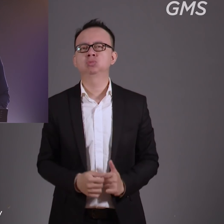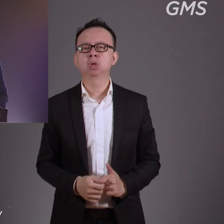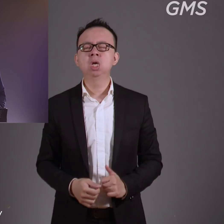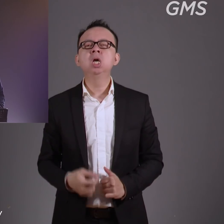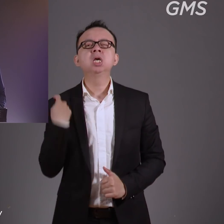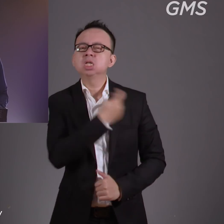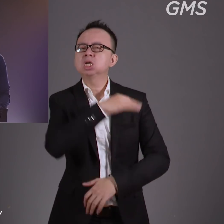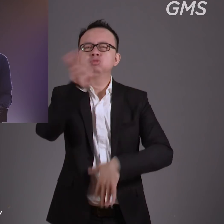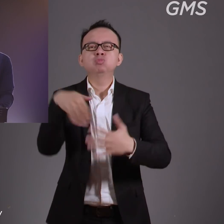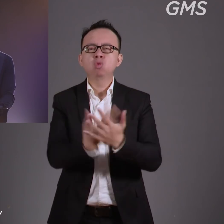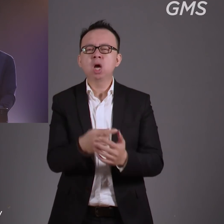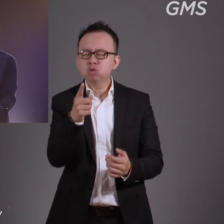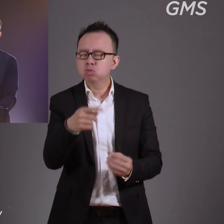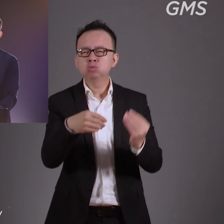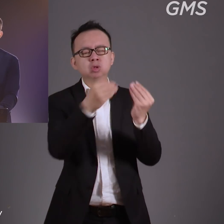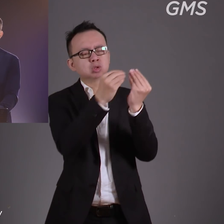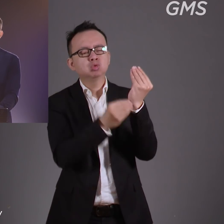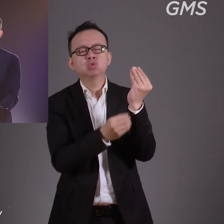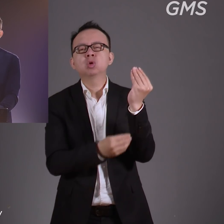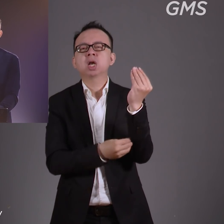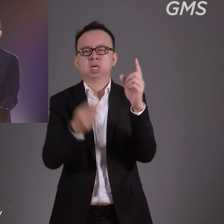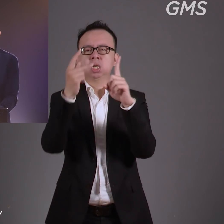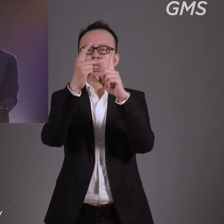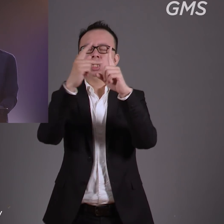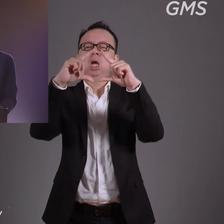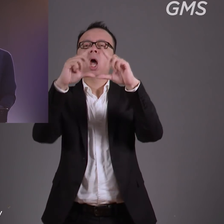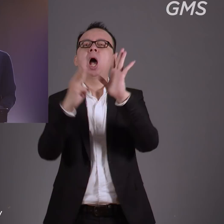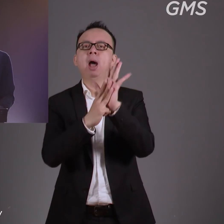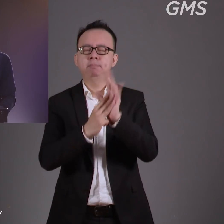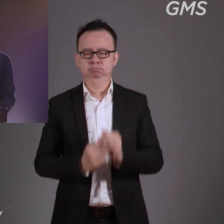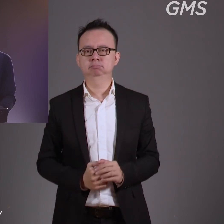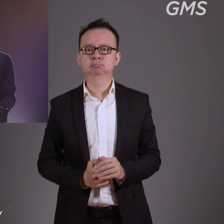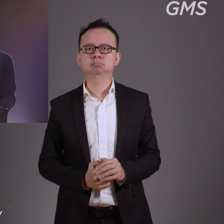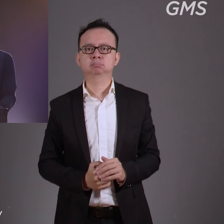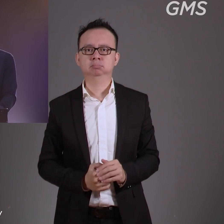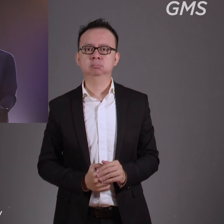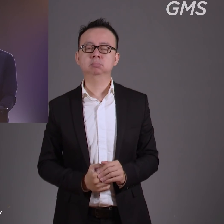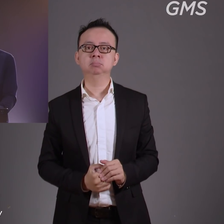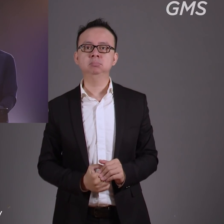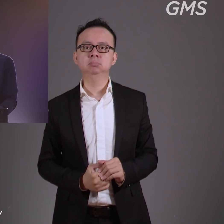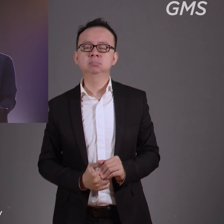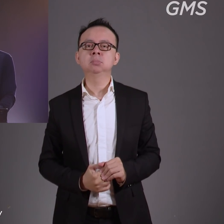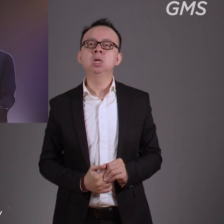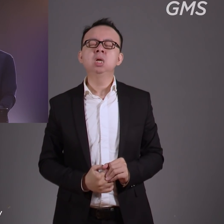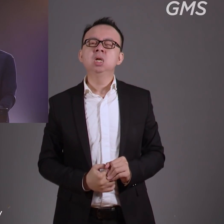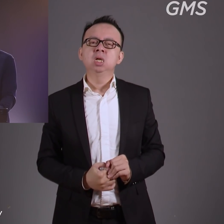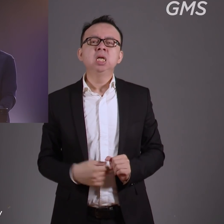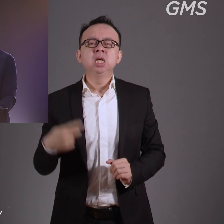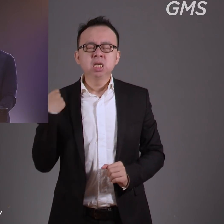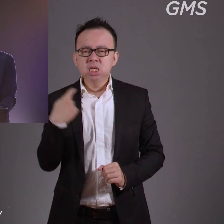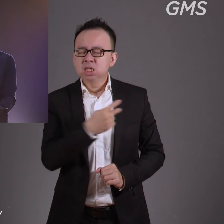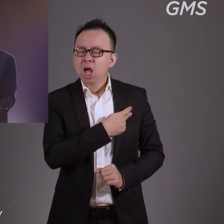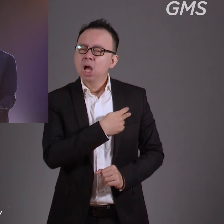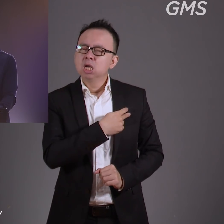Ham. We're supposed to perish. Kita seharusnya itu binasa, tapi Tuhan